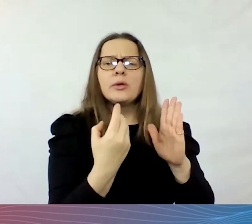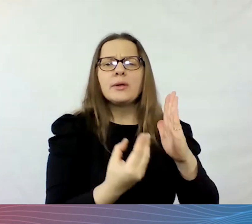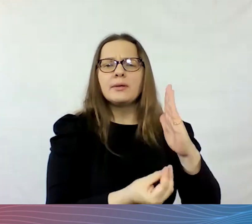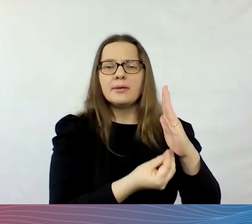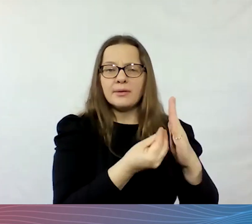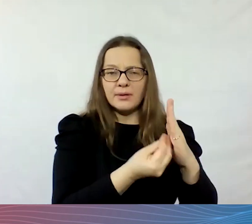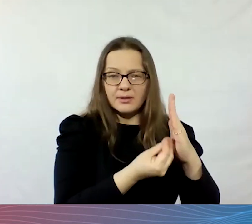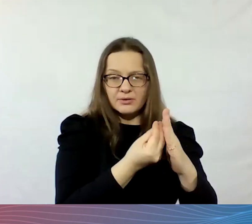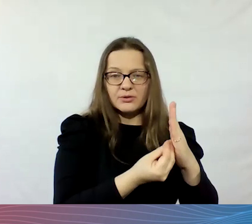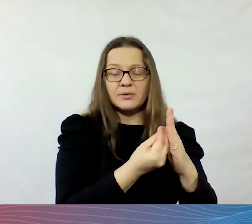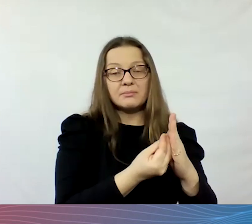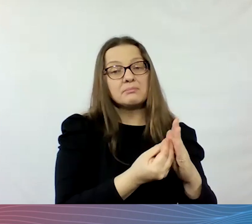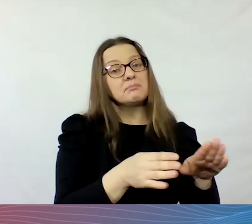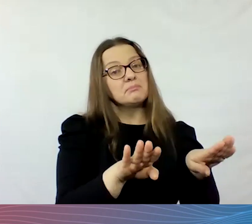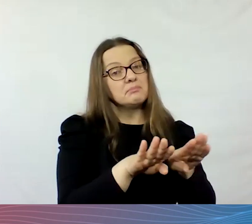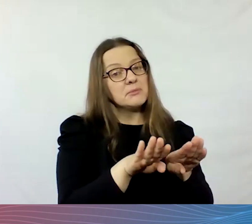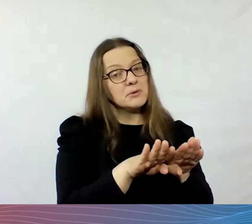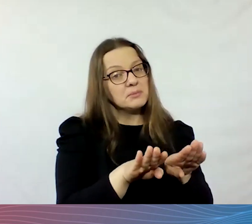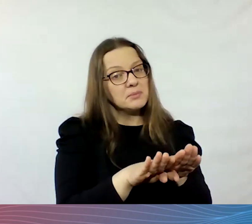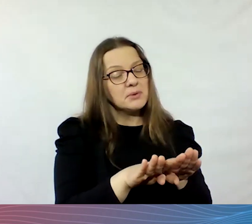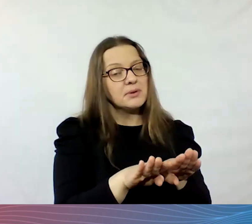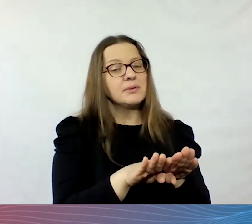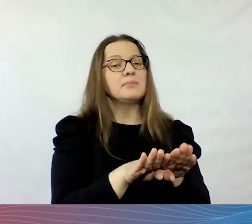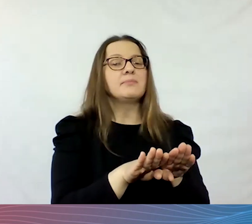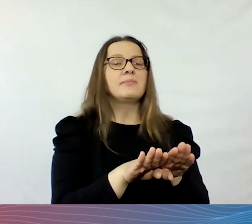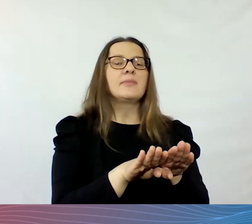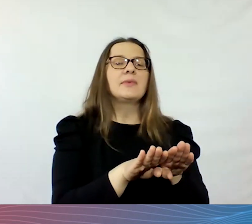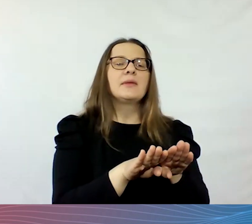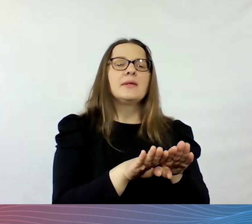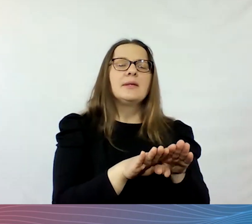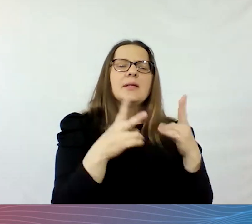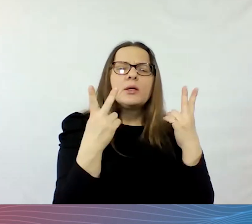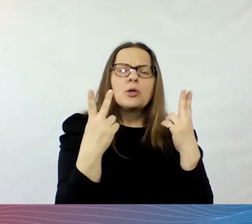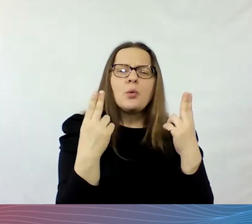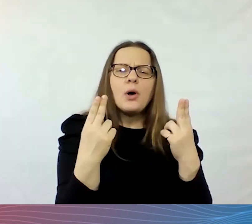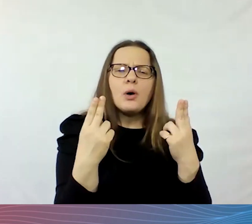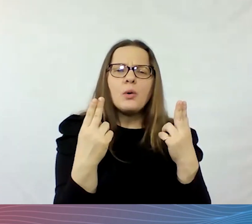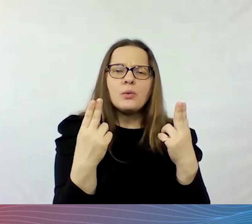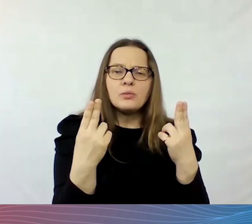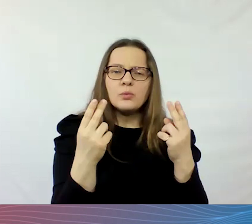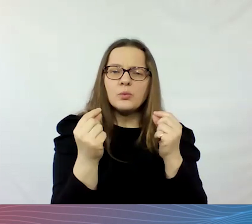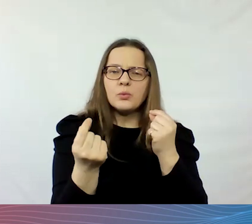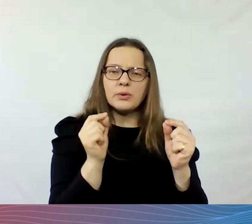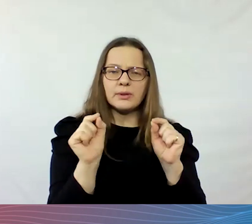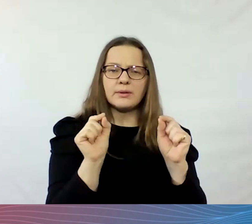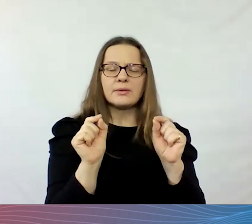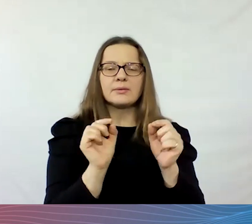assim também com respeito à igreja.